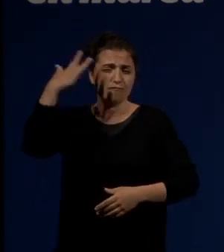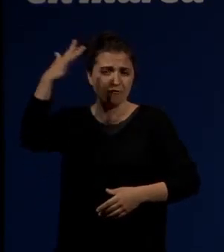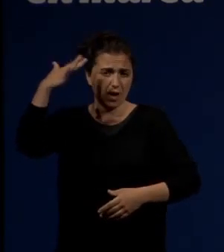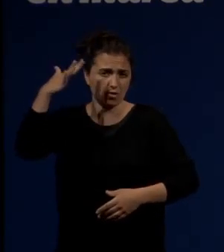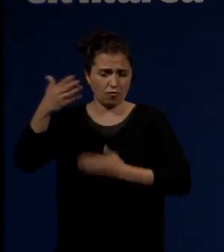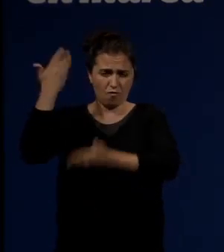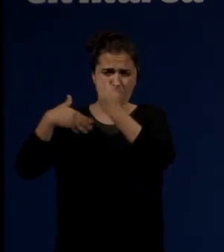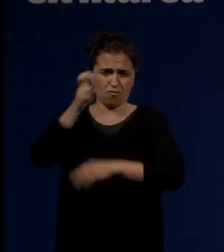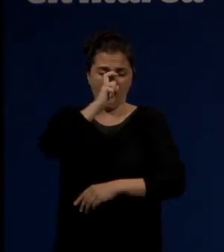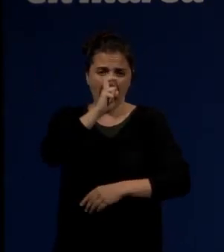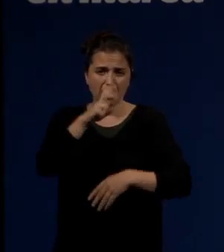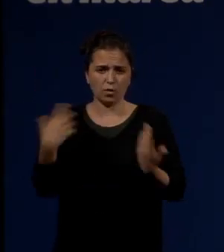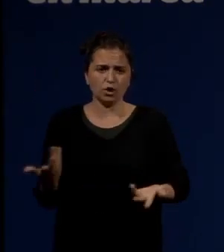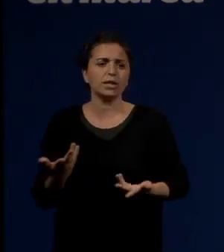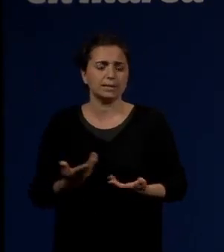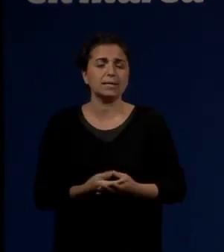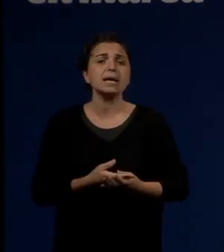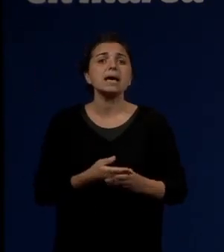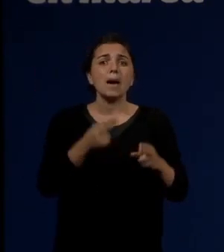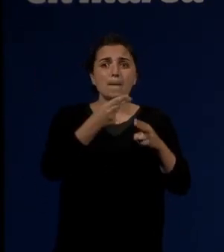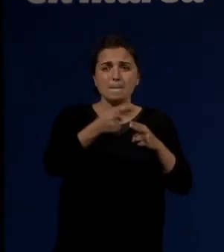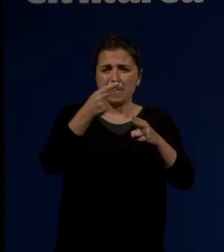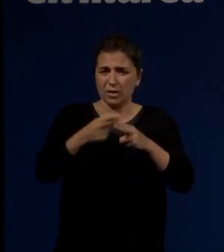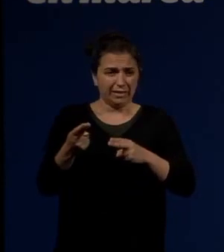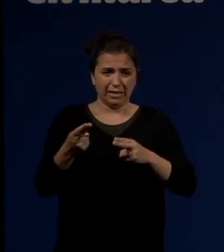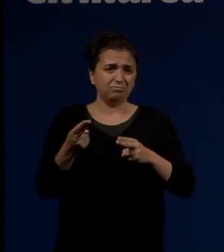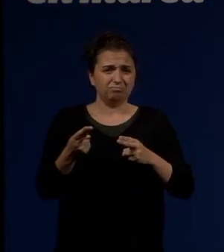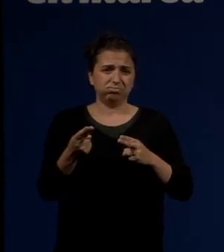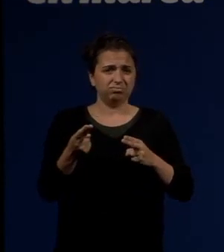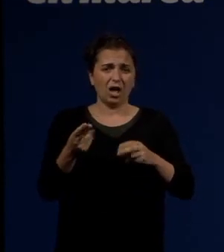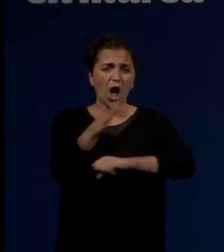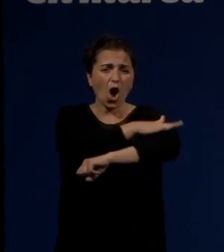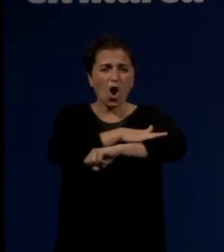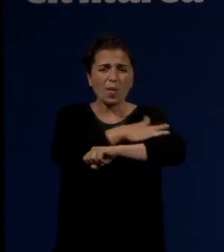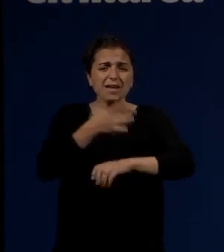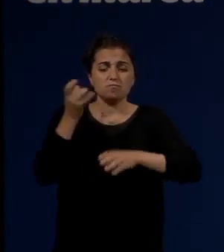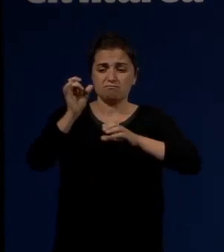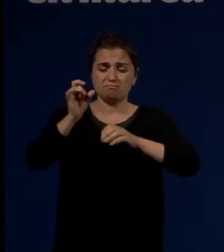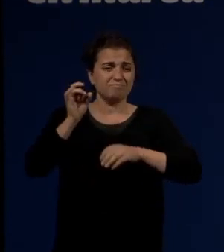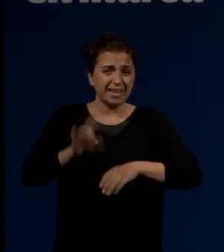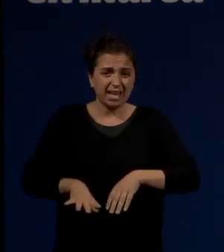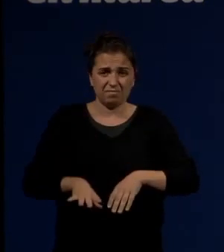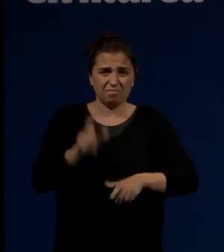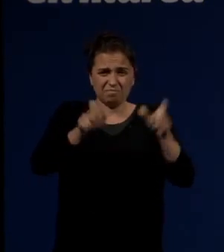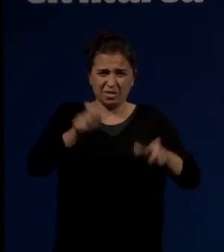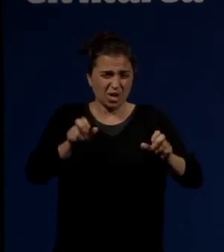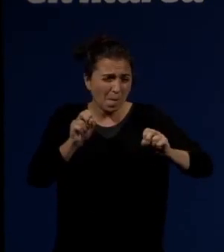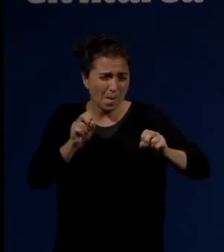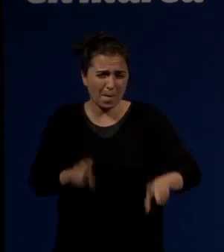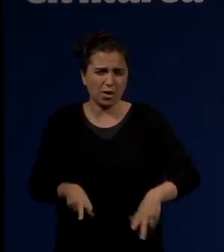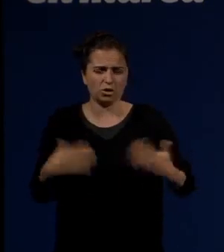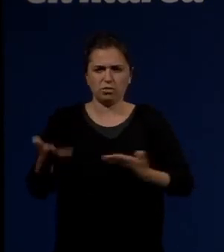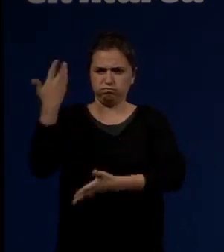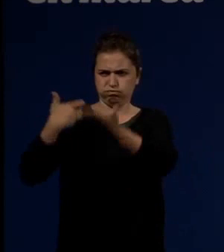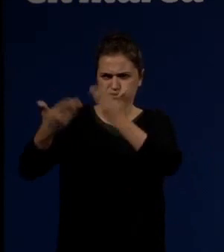da política é chegar a ser gobernado polas peores persoas. É dicir, se xa este pensamento había fai miles de anos, eu non